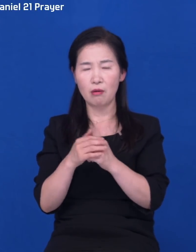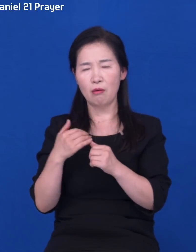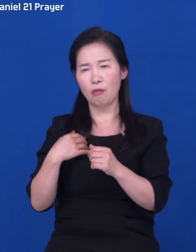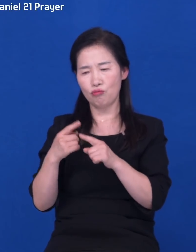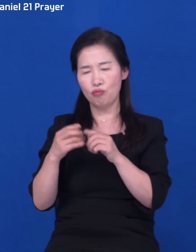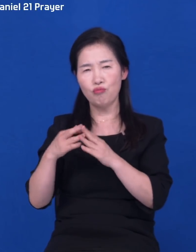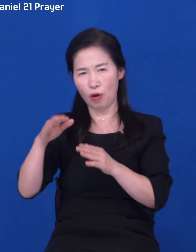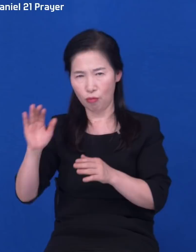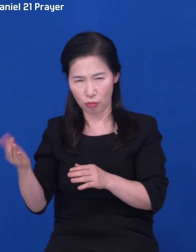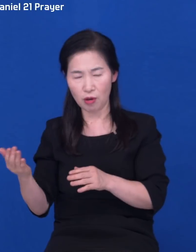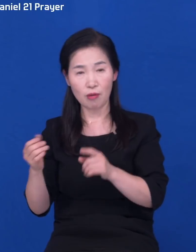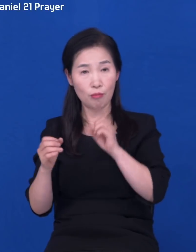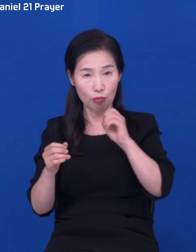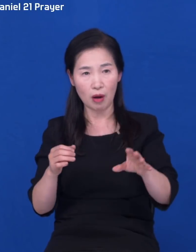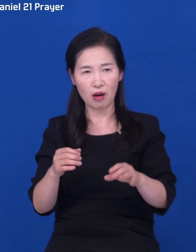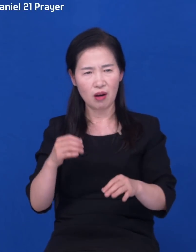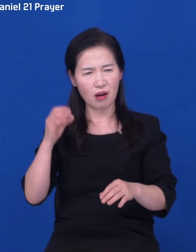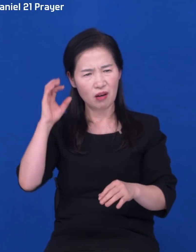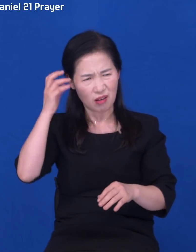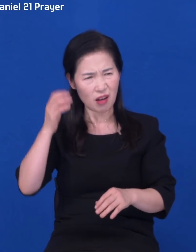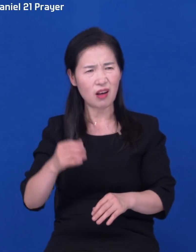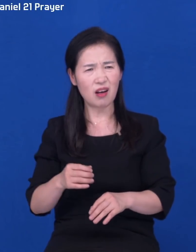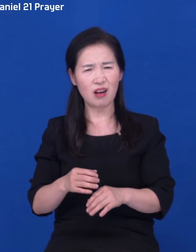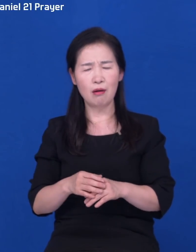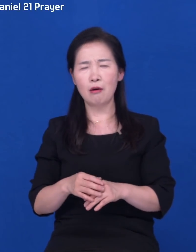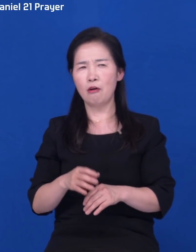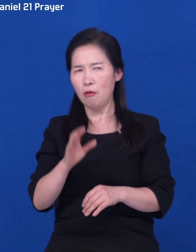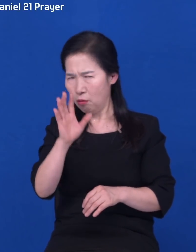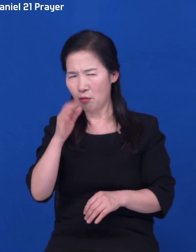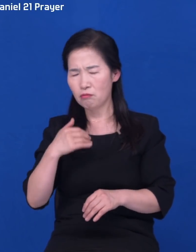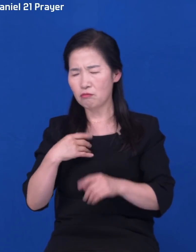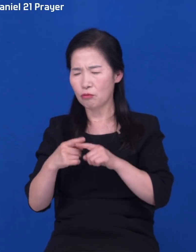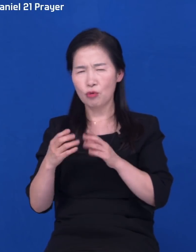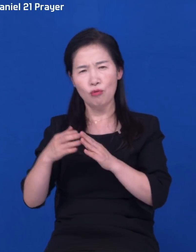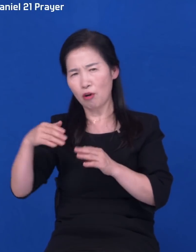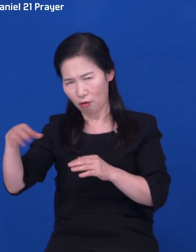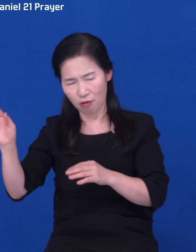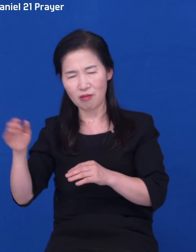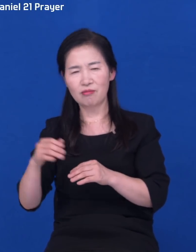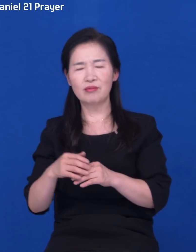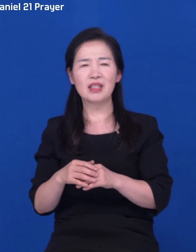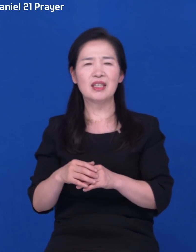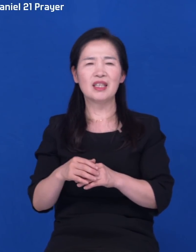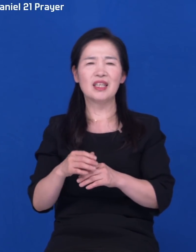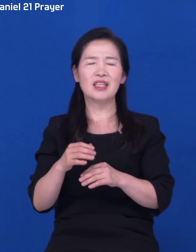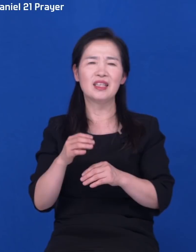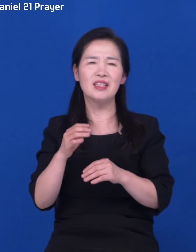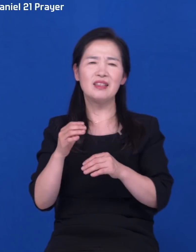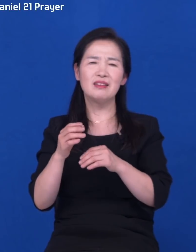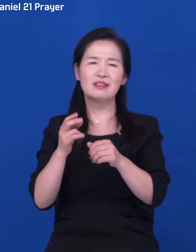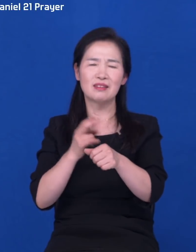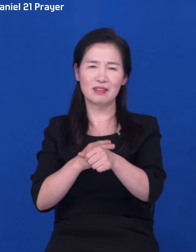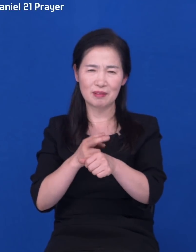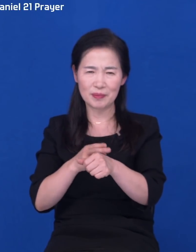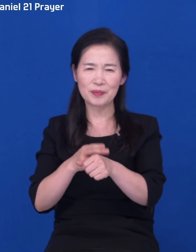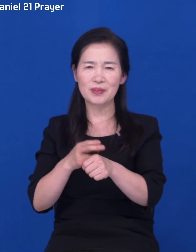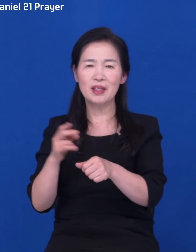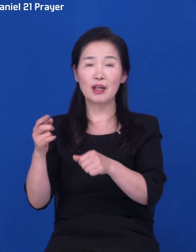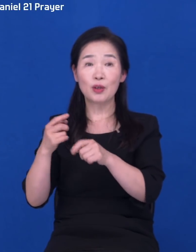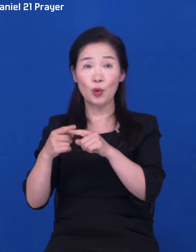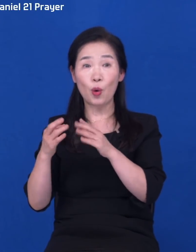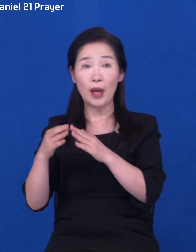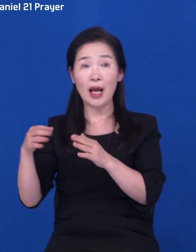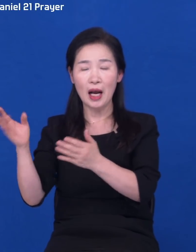저한테 미쳤다고 그랬는데 저 교회 갈 거라고 끝까지 우겨서 선생님한테 교회 가도 그냥 누워만 있겠다는